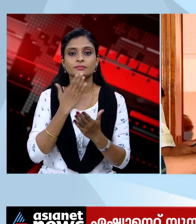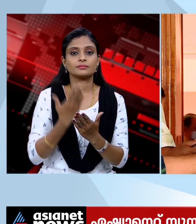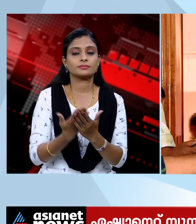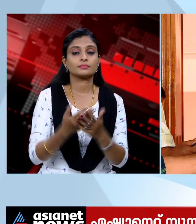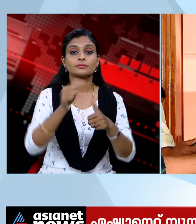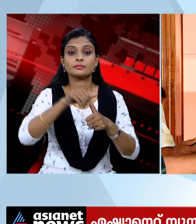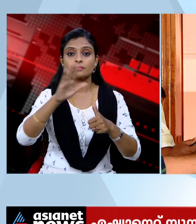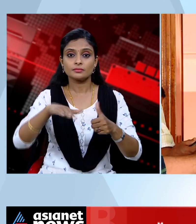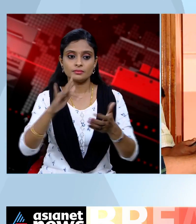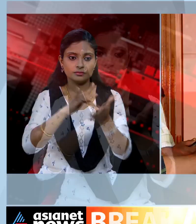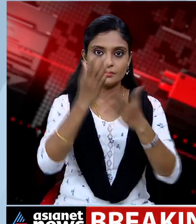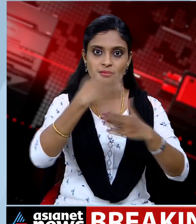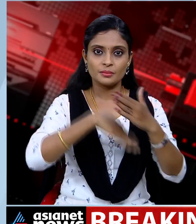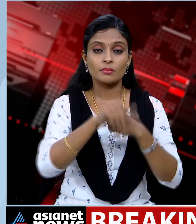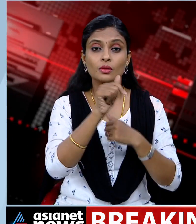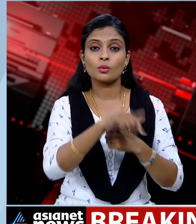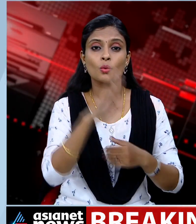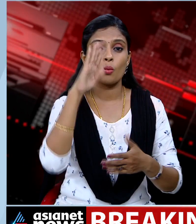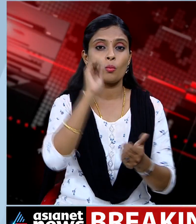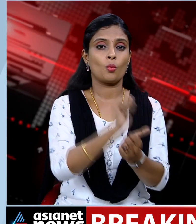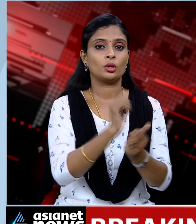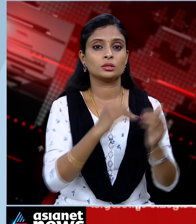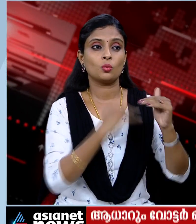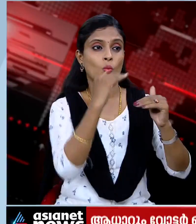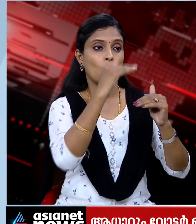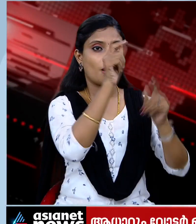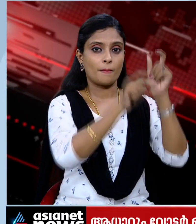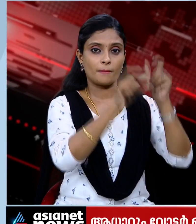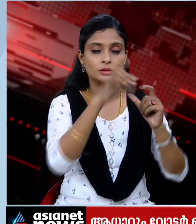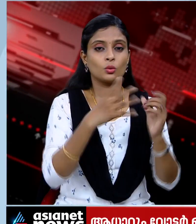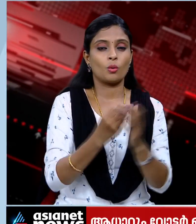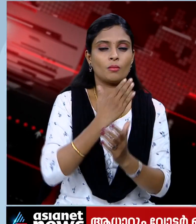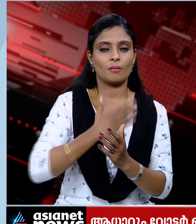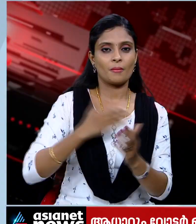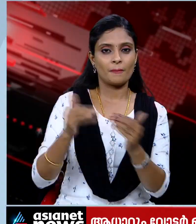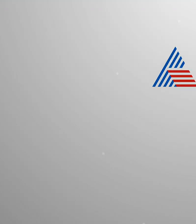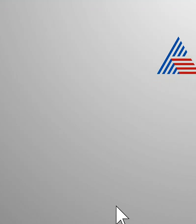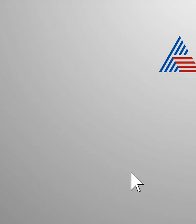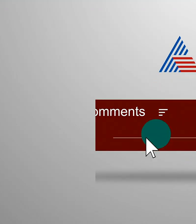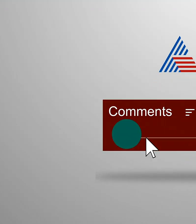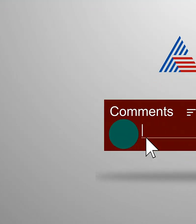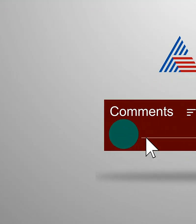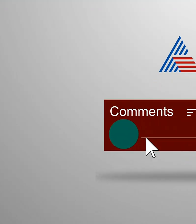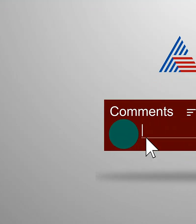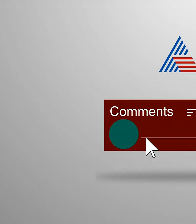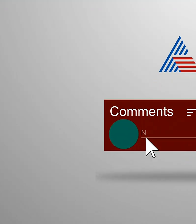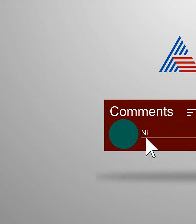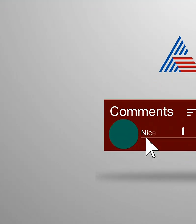ആലപ്പുഴയിൽ ഉന്നത പോലീസ് ഉദ്യോഗസ്ഥരുടെ യോഗവും ഒപ്പം സർവകക്ഷി സമാധാന യോഗവും പുരോഗമിക്കുന്നു.